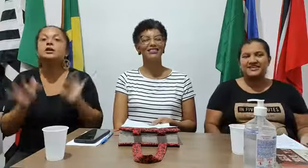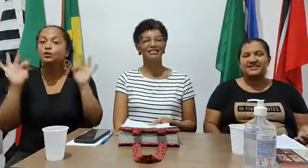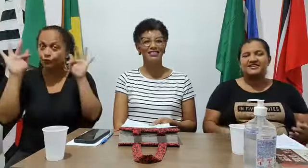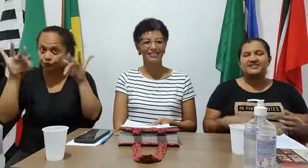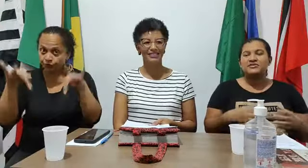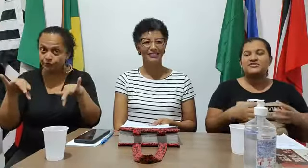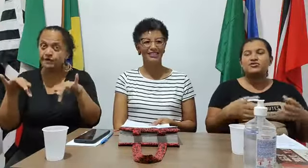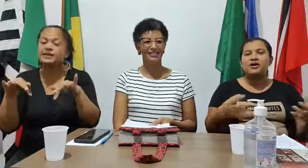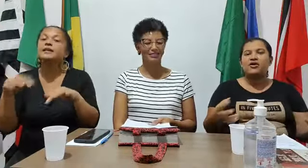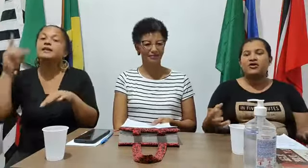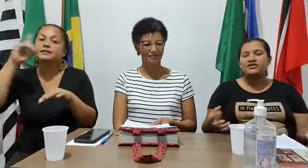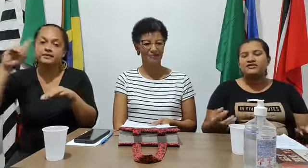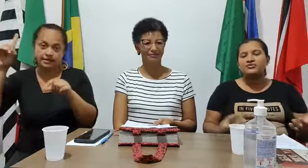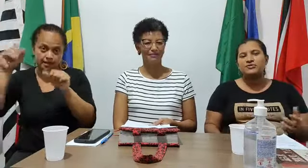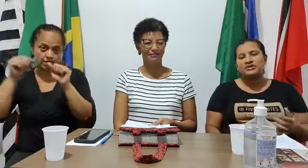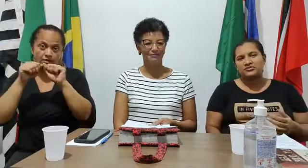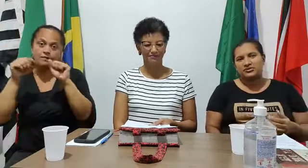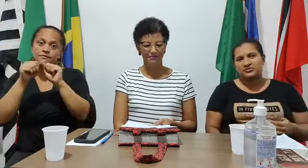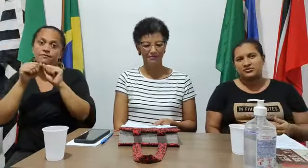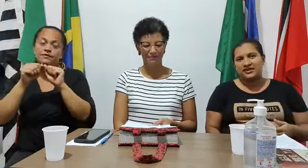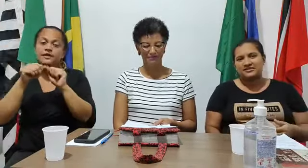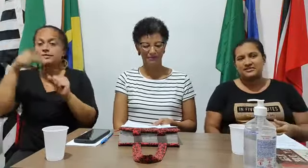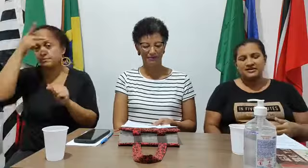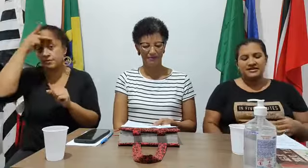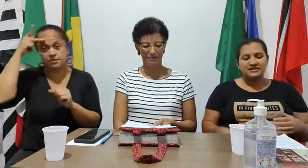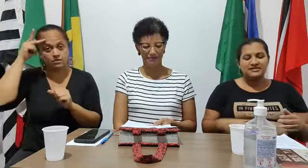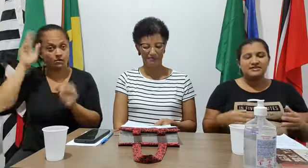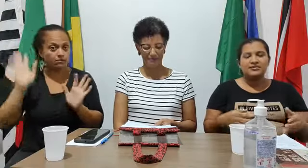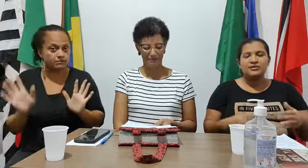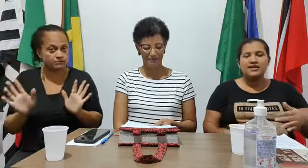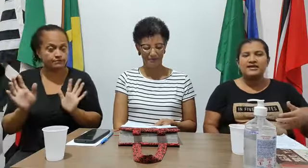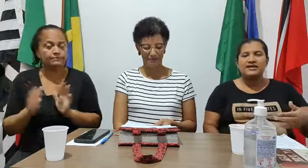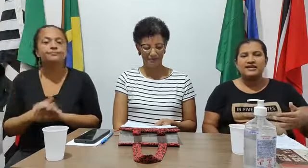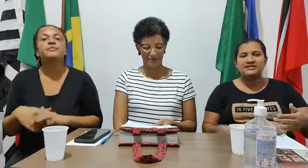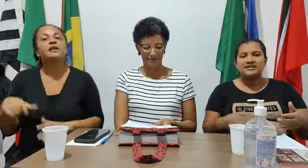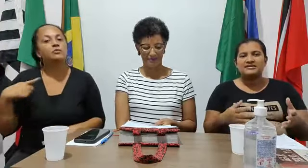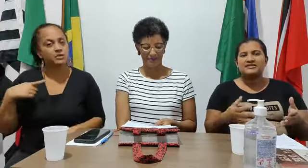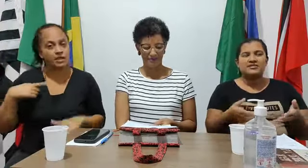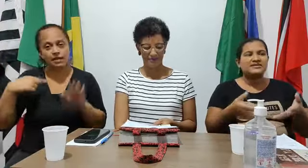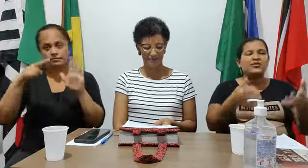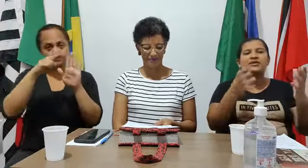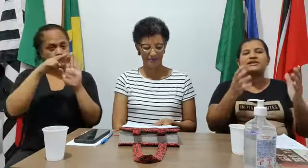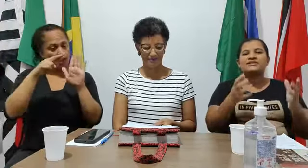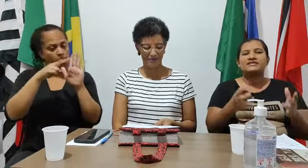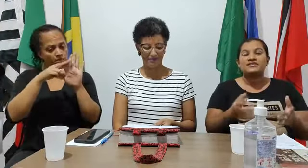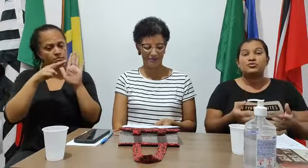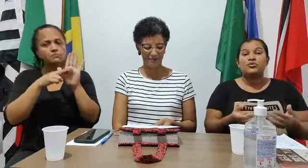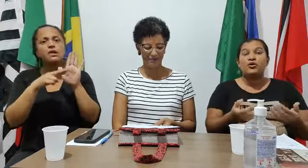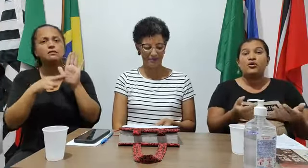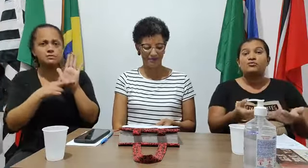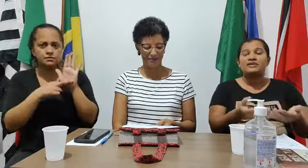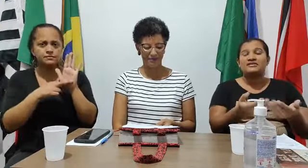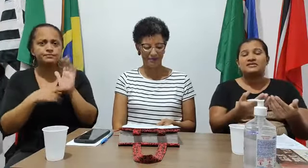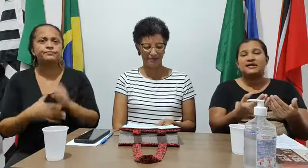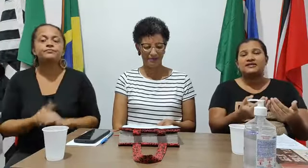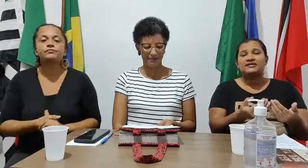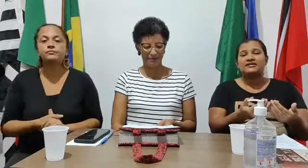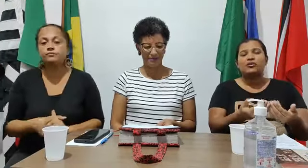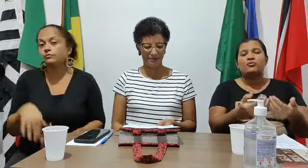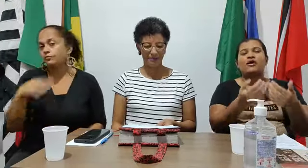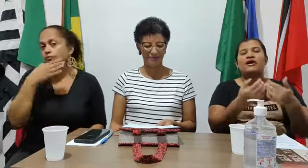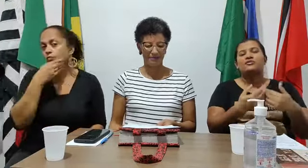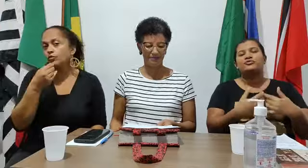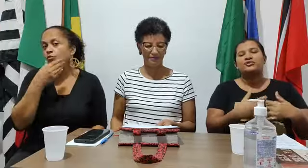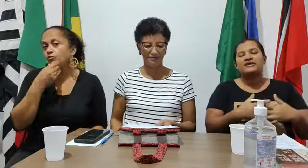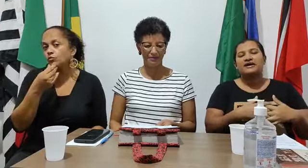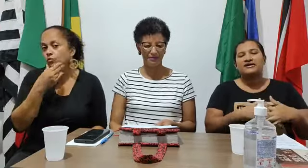né? Então, existe uma ordem em tudo aquilo que Deus faz. Então, essa questão, essa organização do homem estar